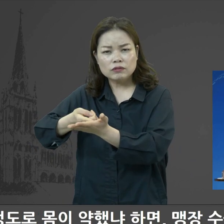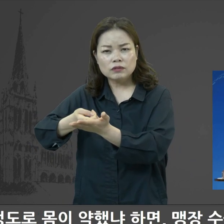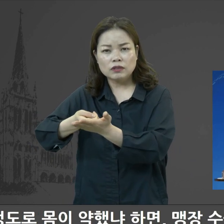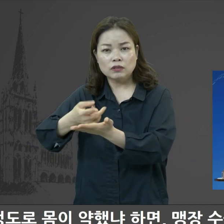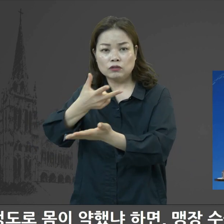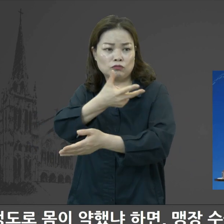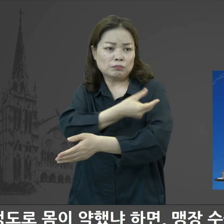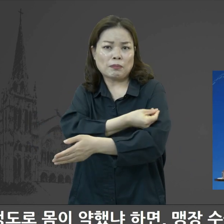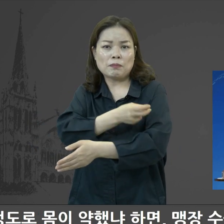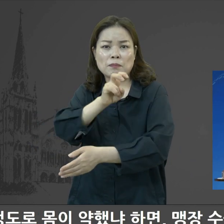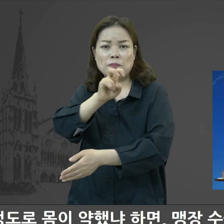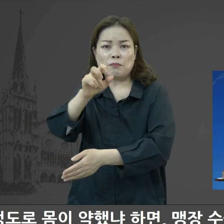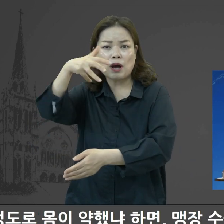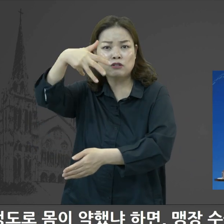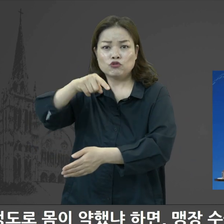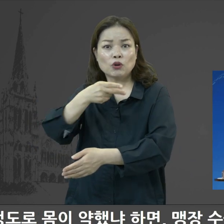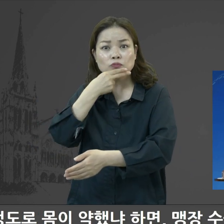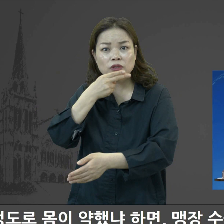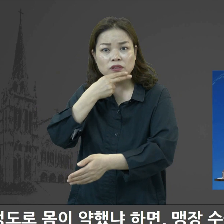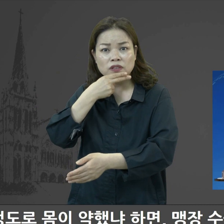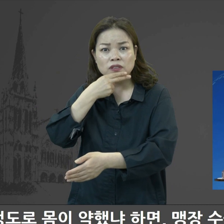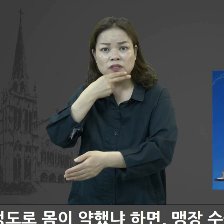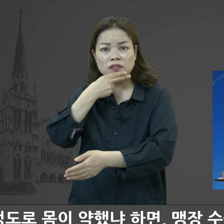했어요. 여러분,